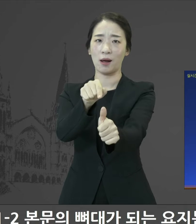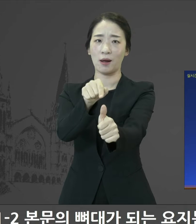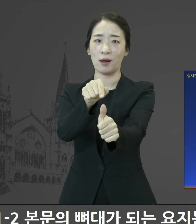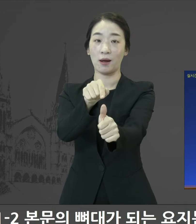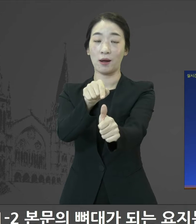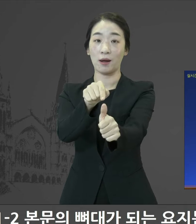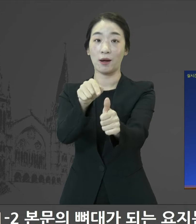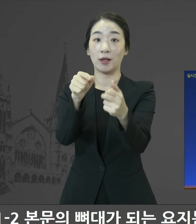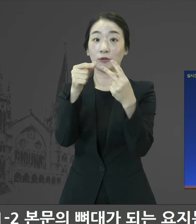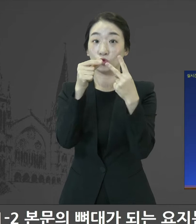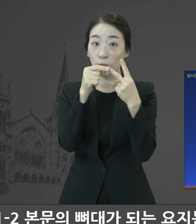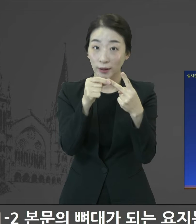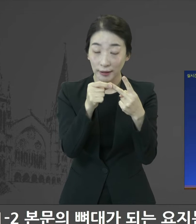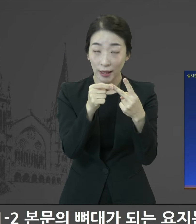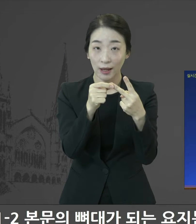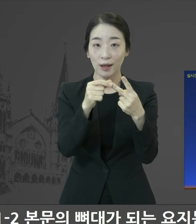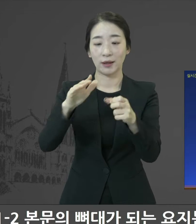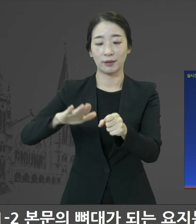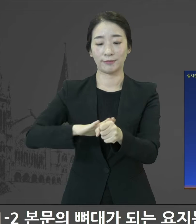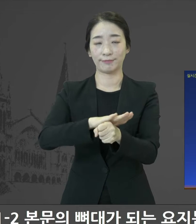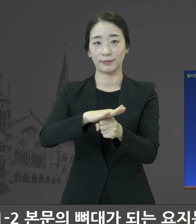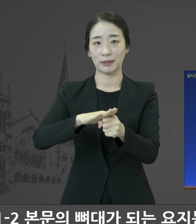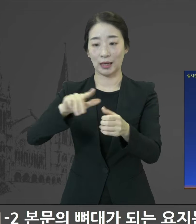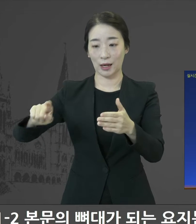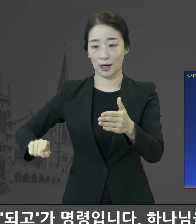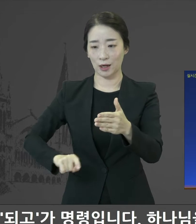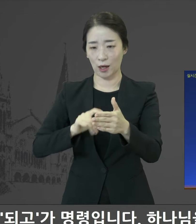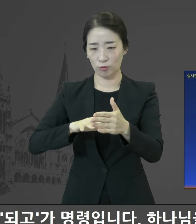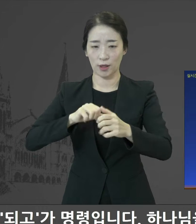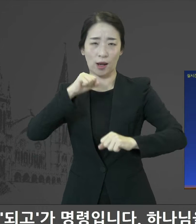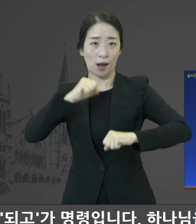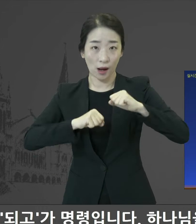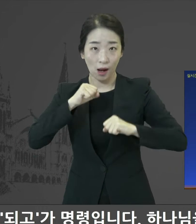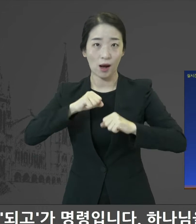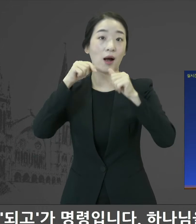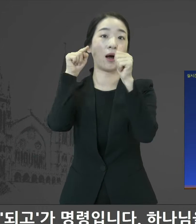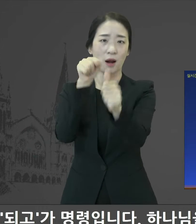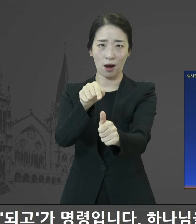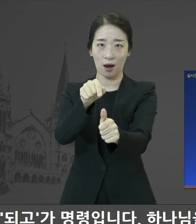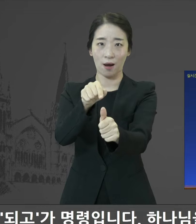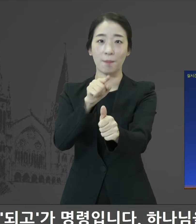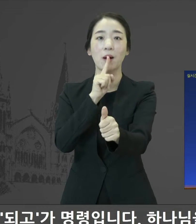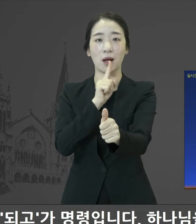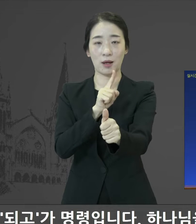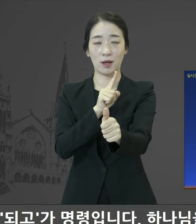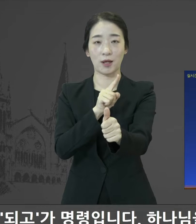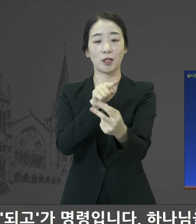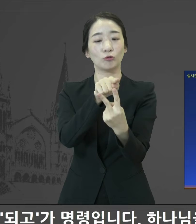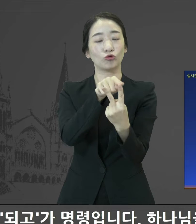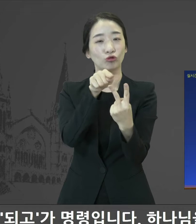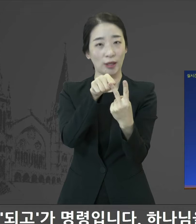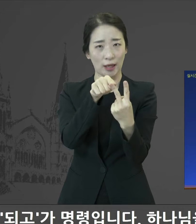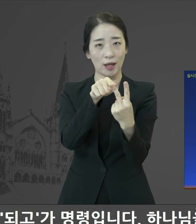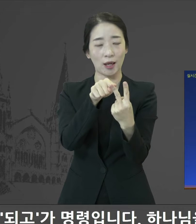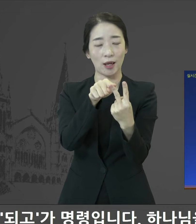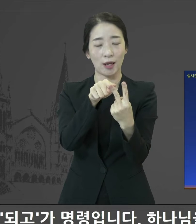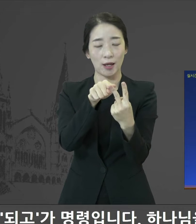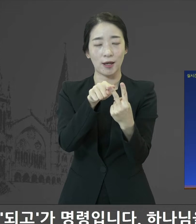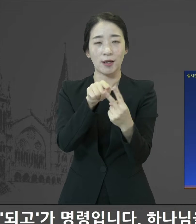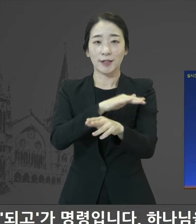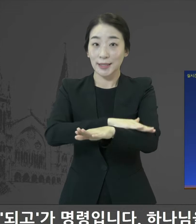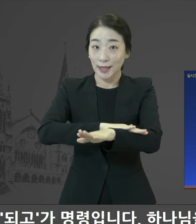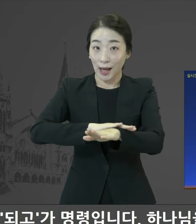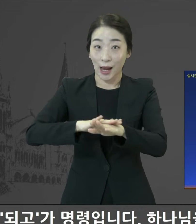가운데 행하라. 좀 집중하셔서 이 두 내용을 말씀 가운데 이렇게 찾아